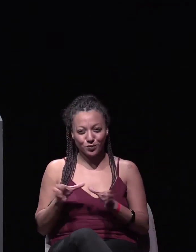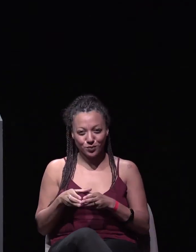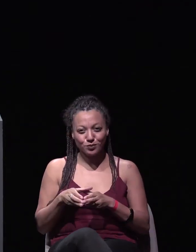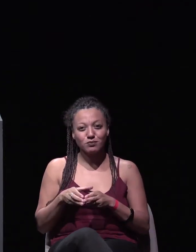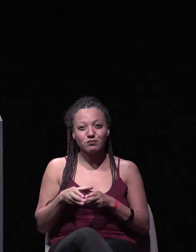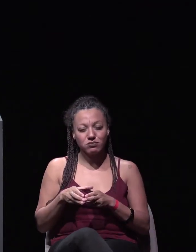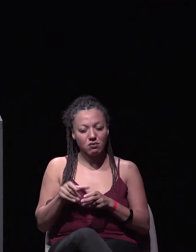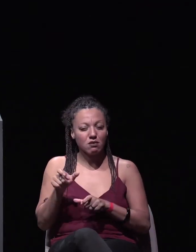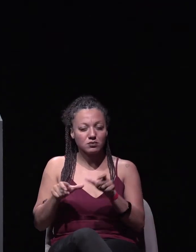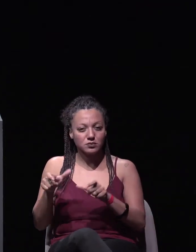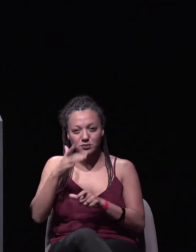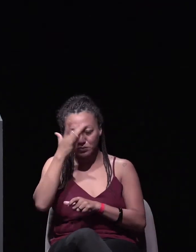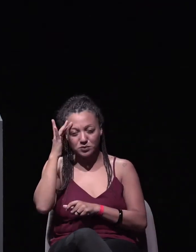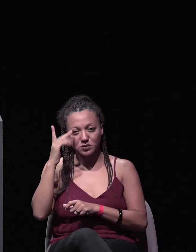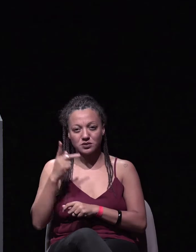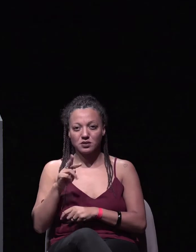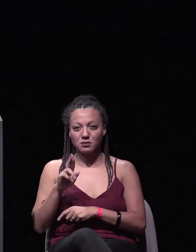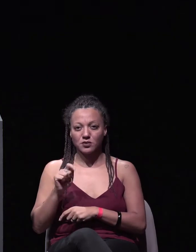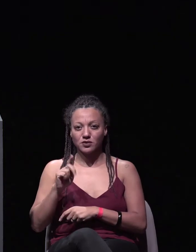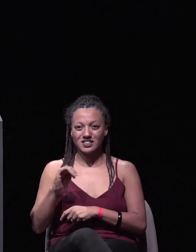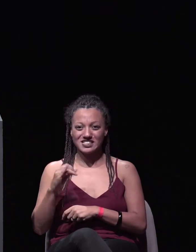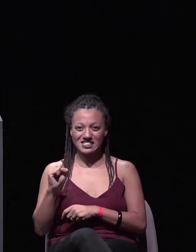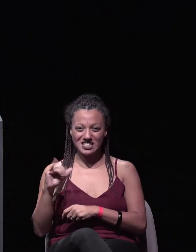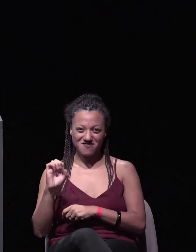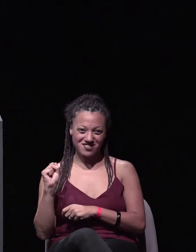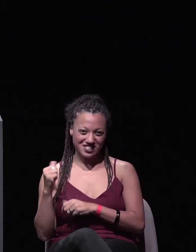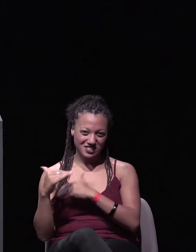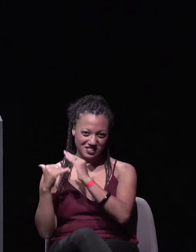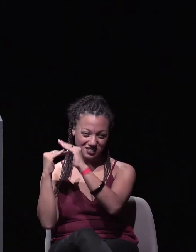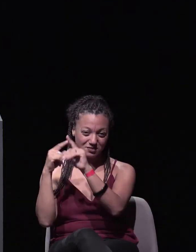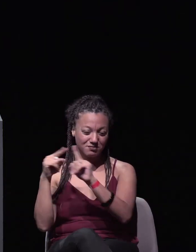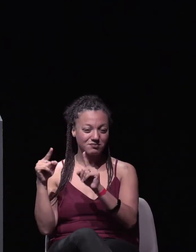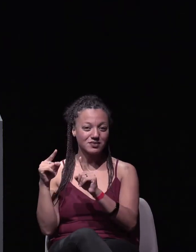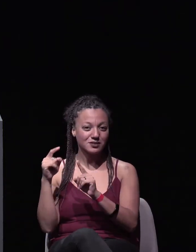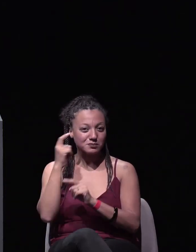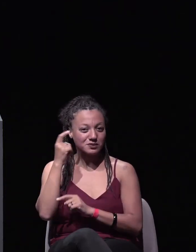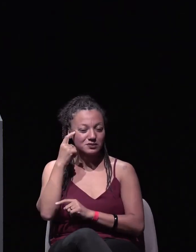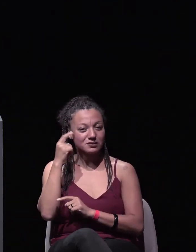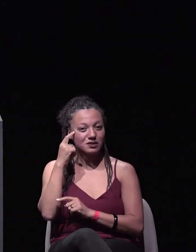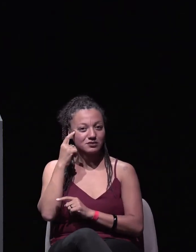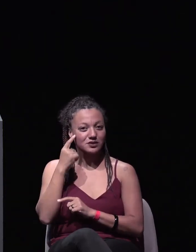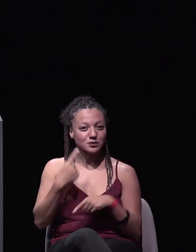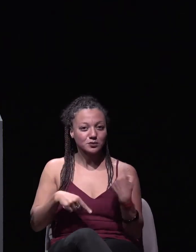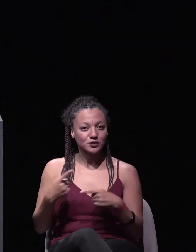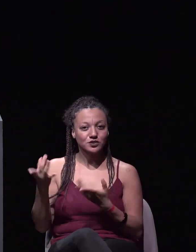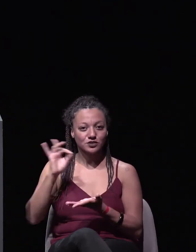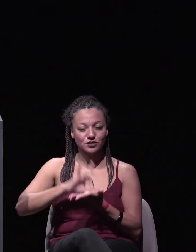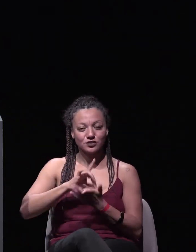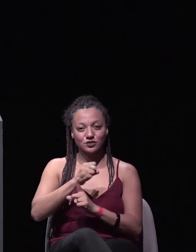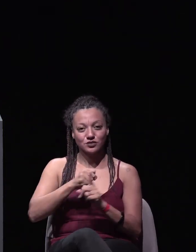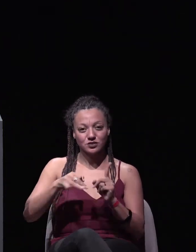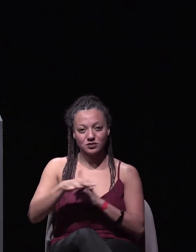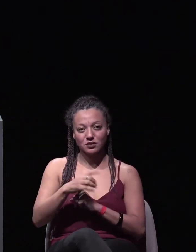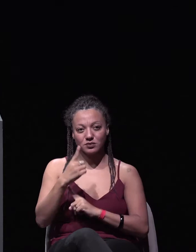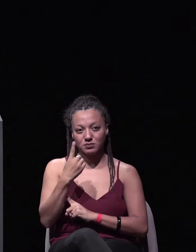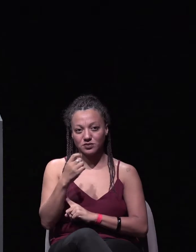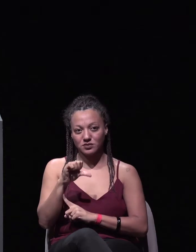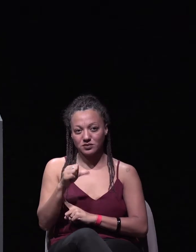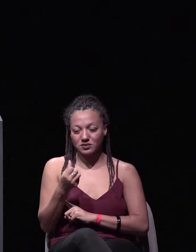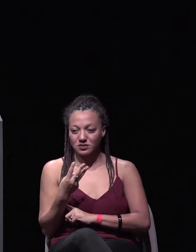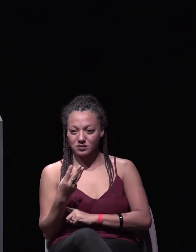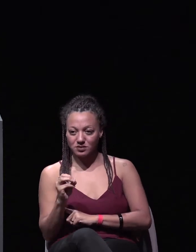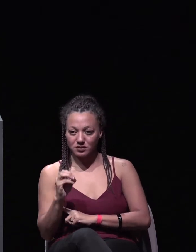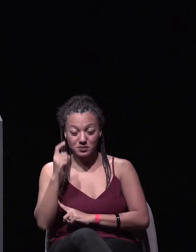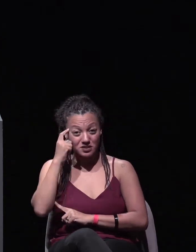culturalmente progressivas, mas estavam enraizadas na política do realismo social dos anos 30. e pensavam